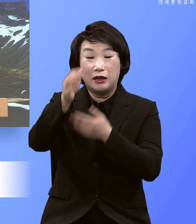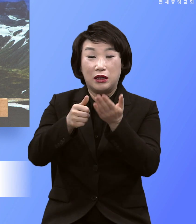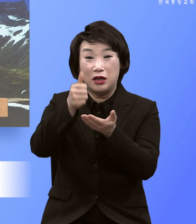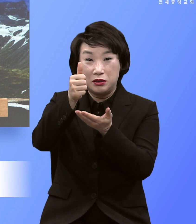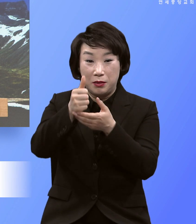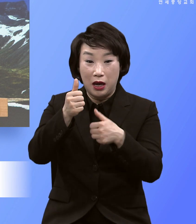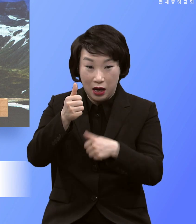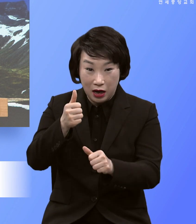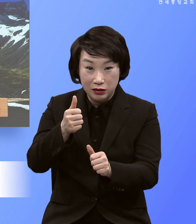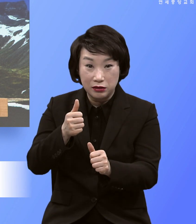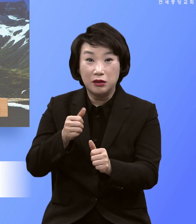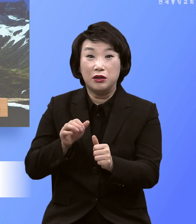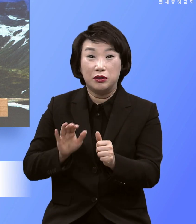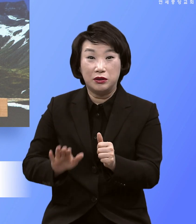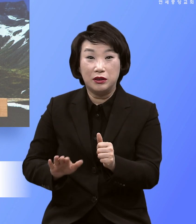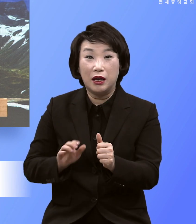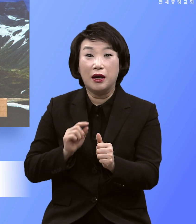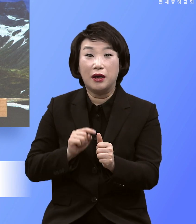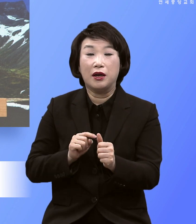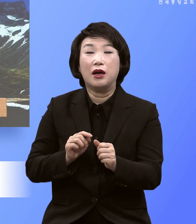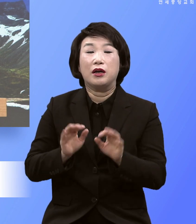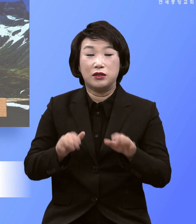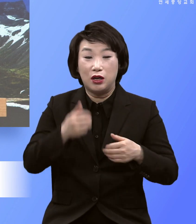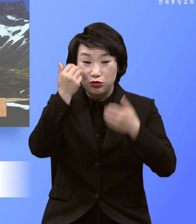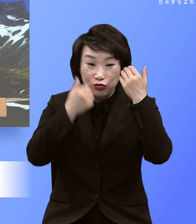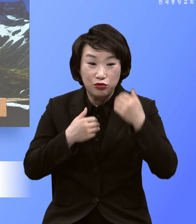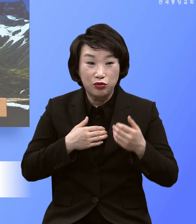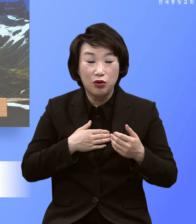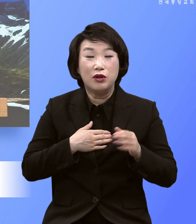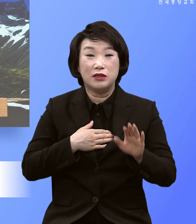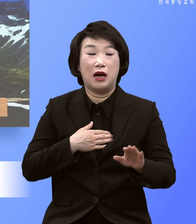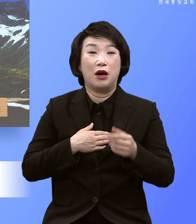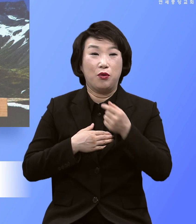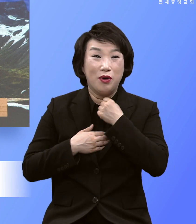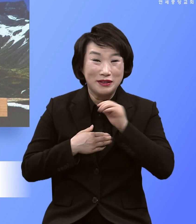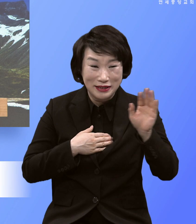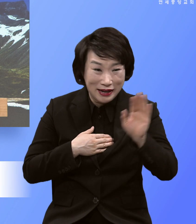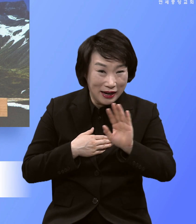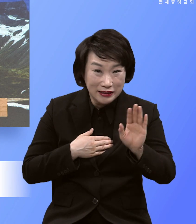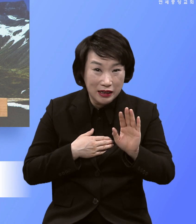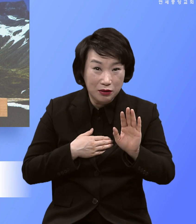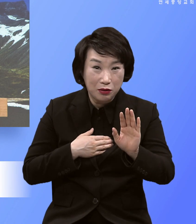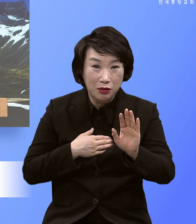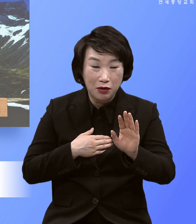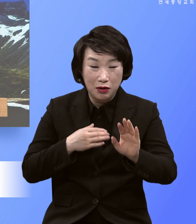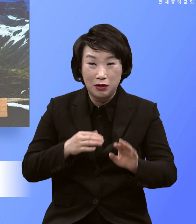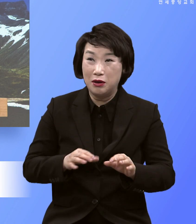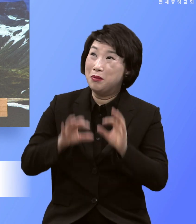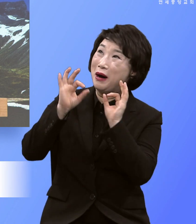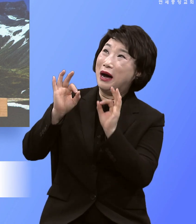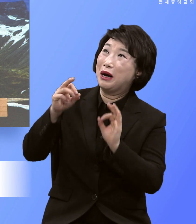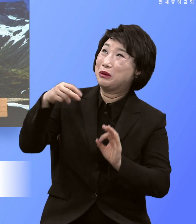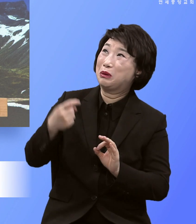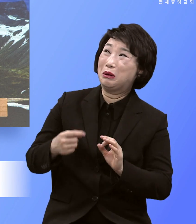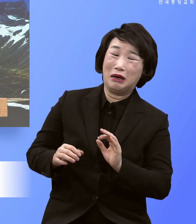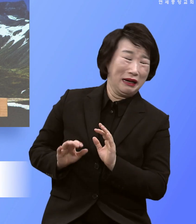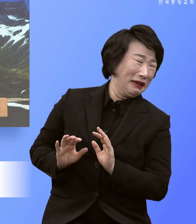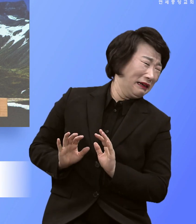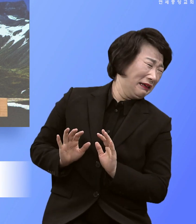하나님의 아들로서 누구도 원치 아니하고 쳐다만 봐도